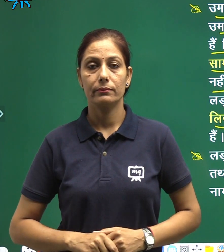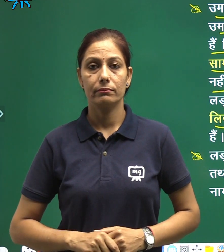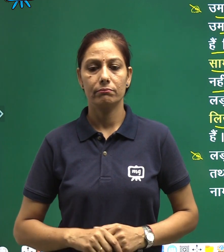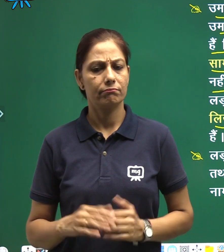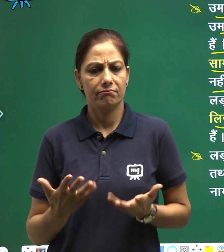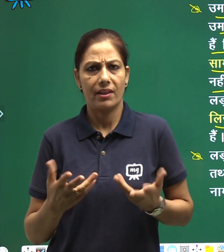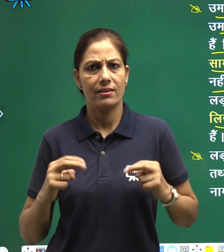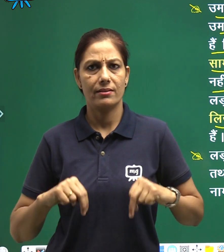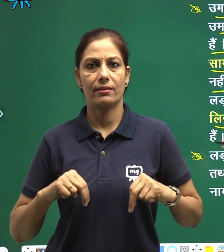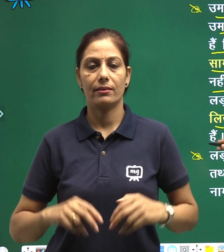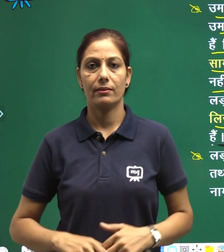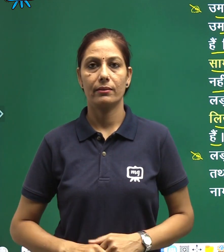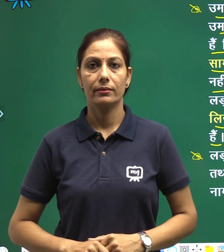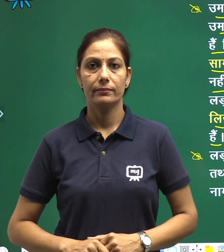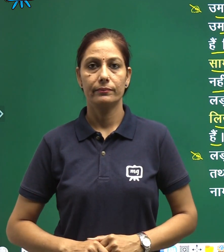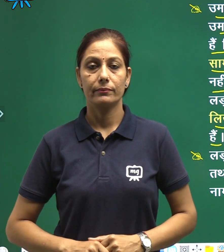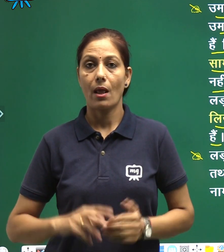नहीं चाहते,